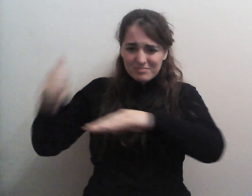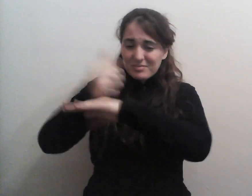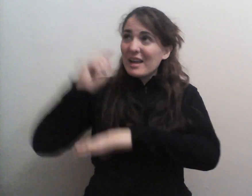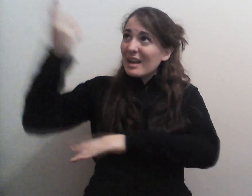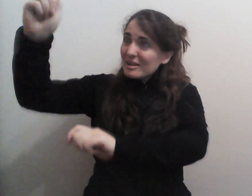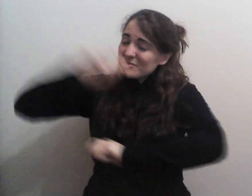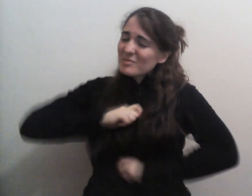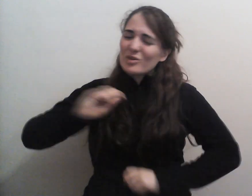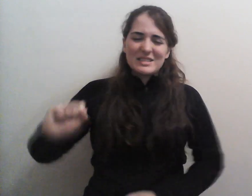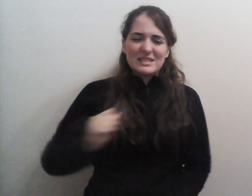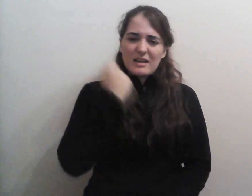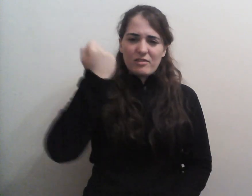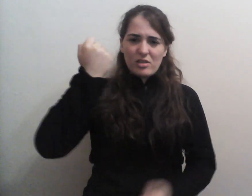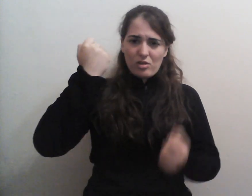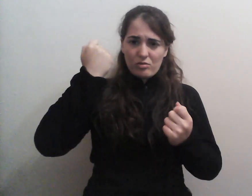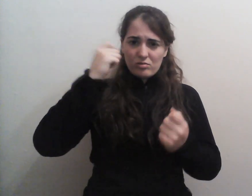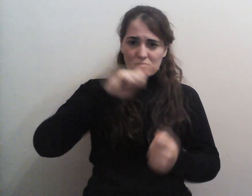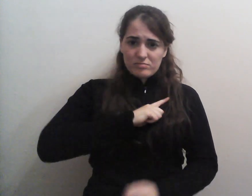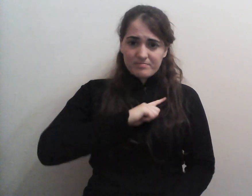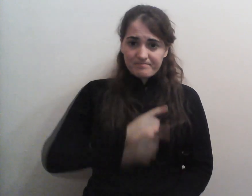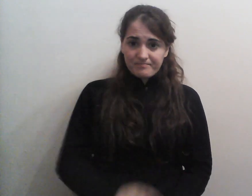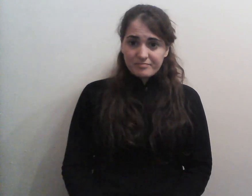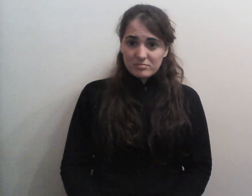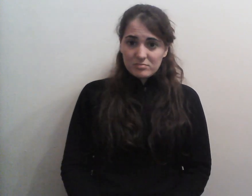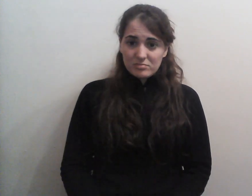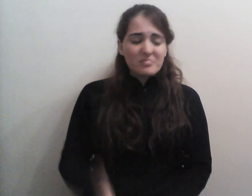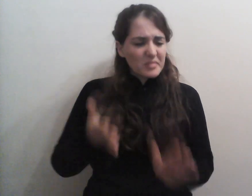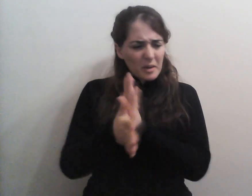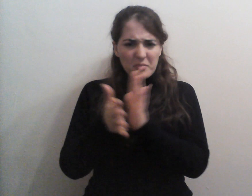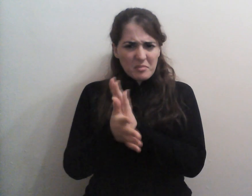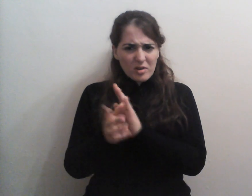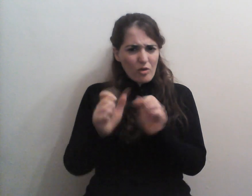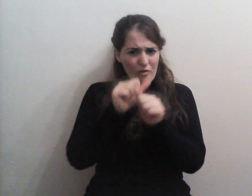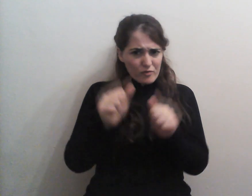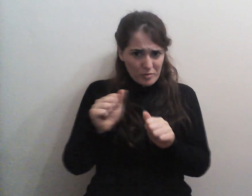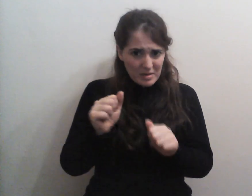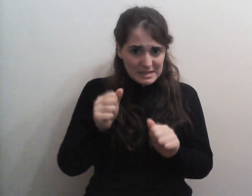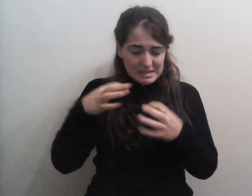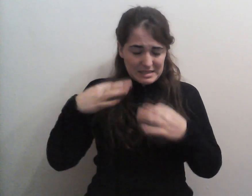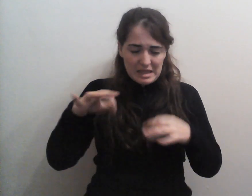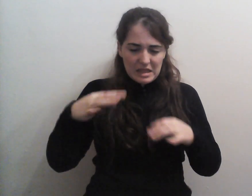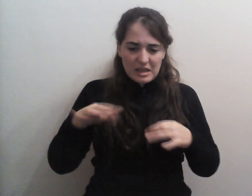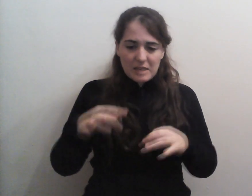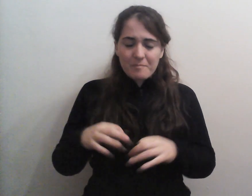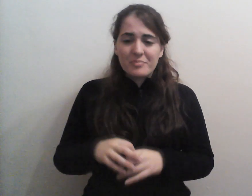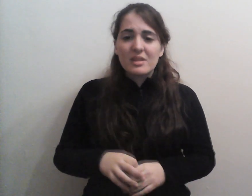Para expresar todo esto de una forma sencilla, la resurrección es el lado objetivo de nuestra